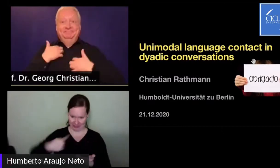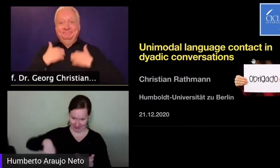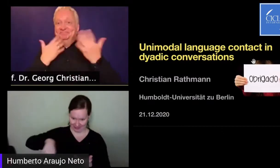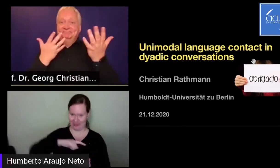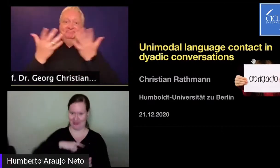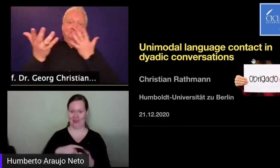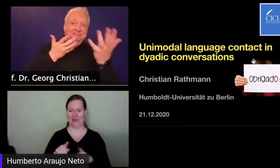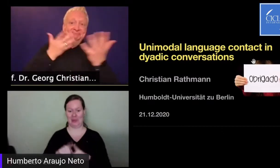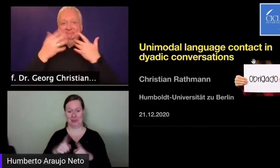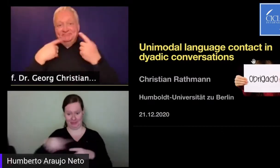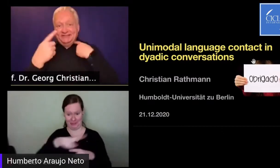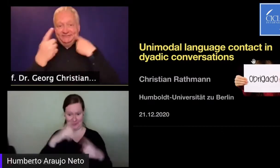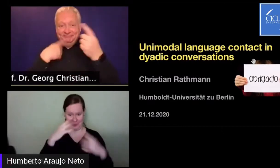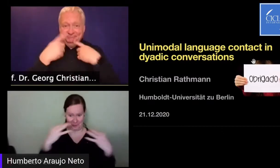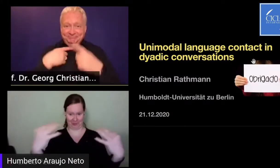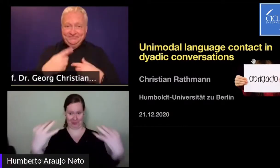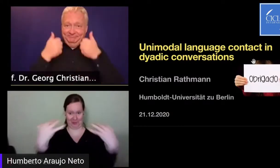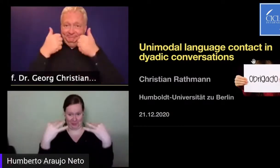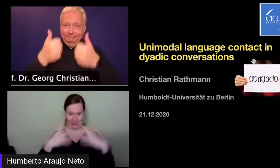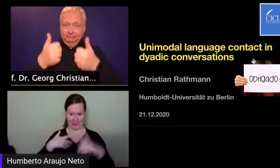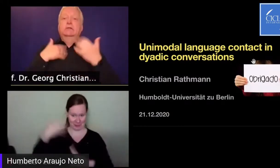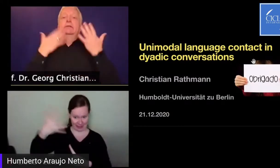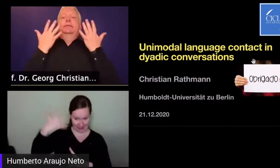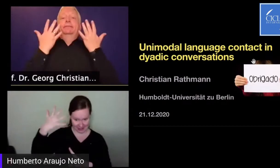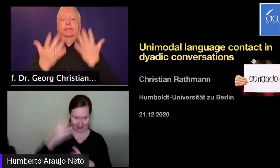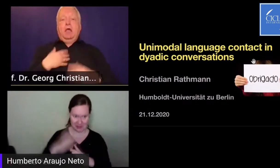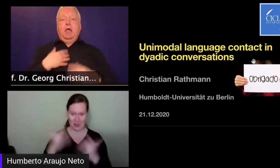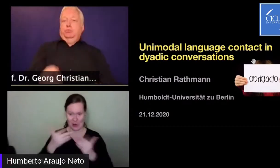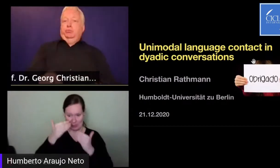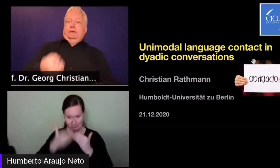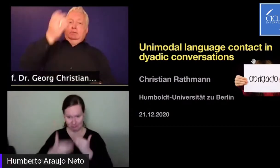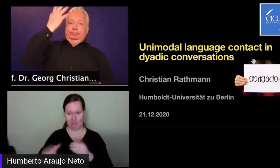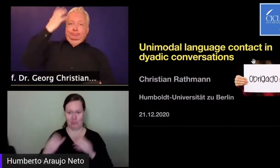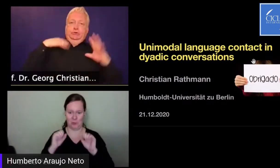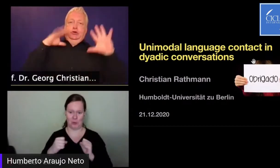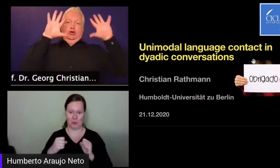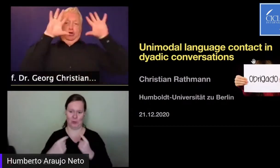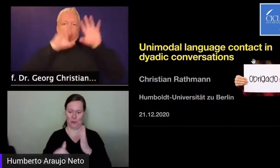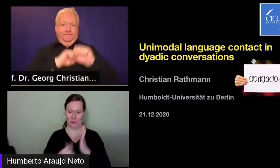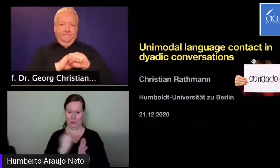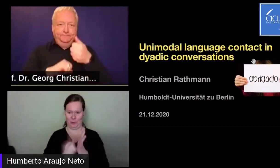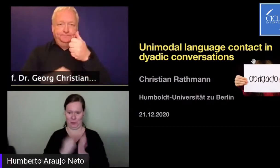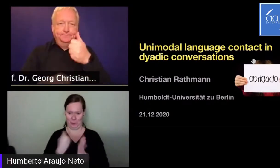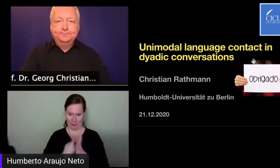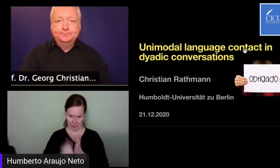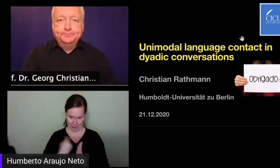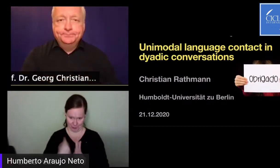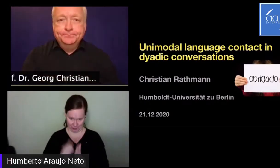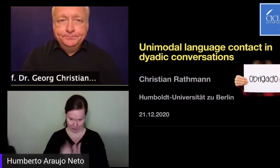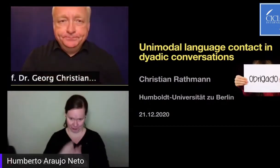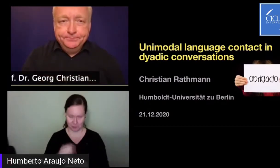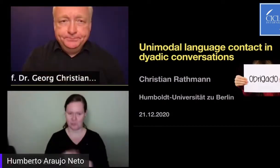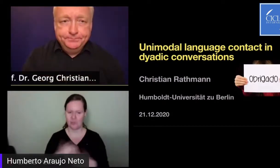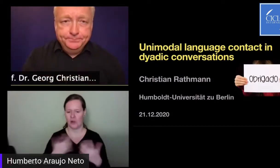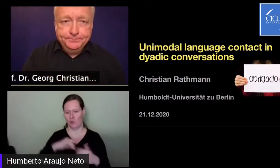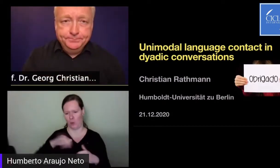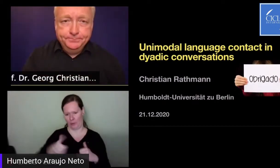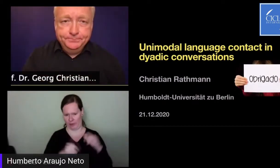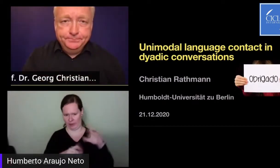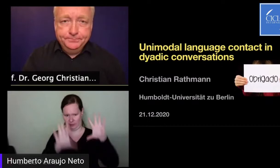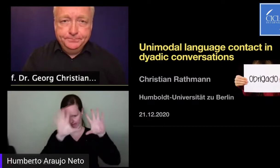acompanharam e também aos intérpretes aqui presentes nesse momento. Vamos seguir agora para os questionamentos.